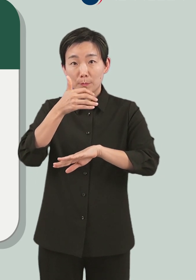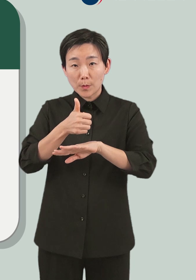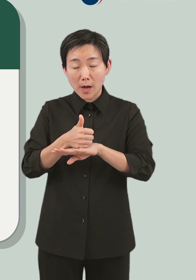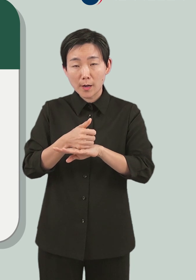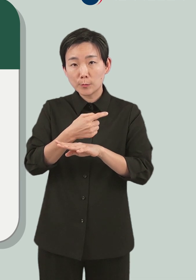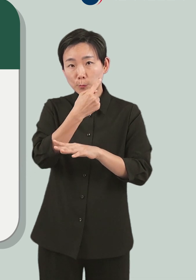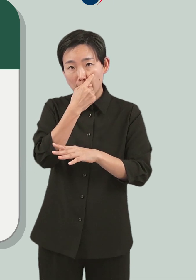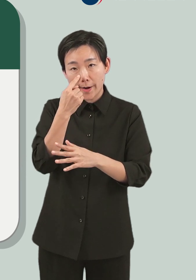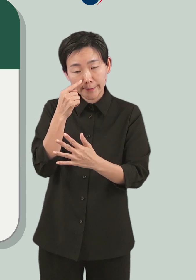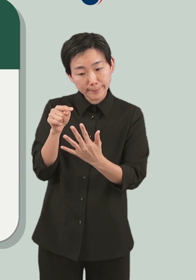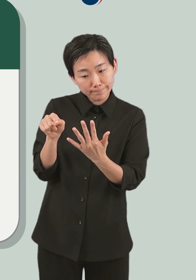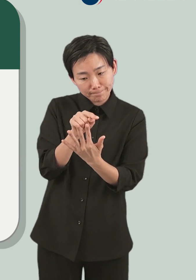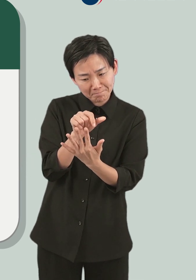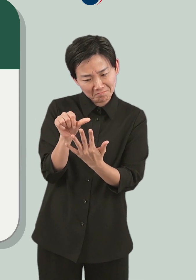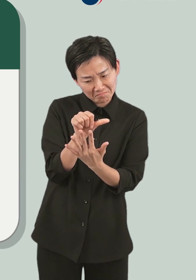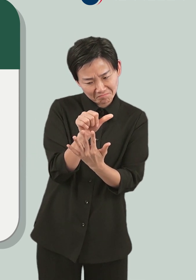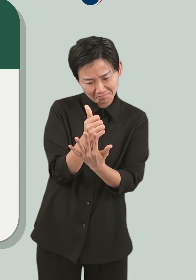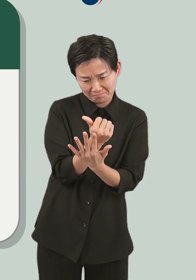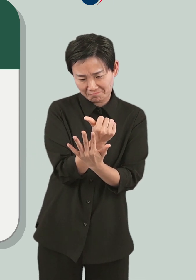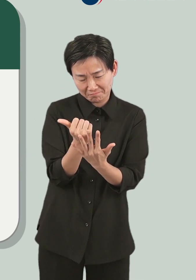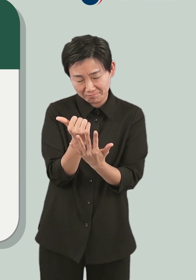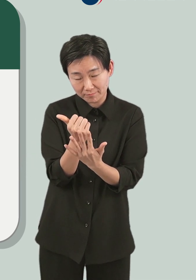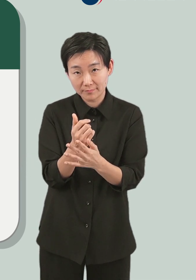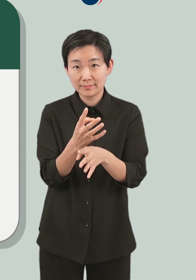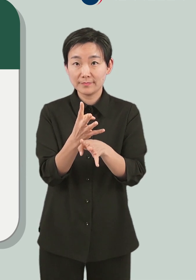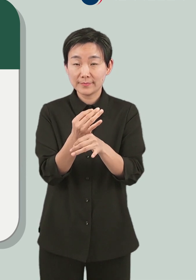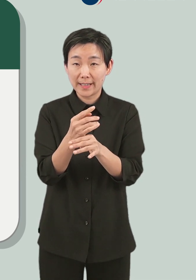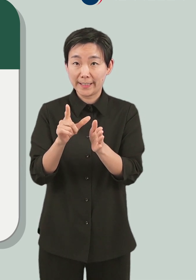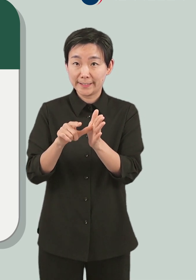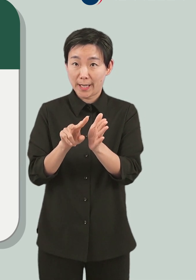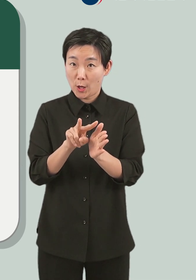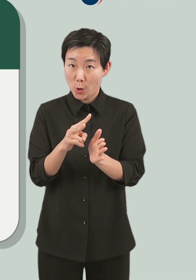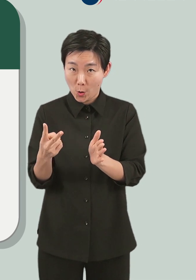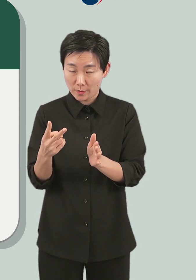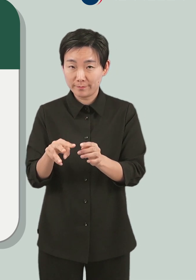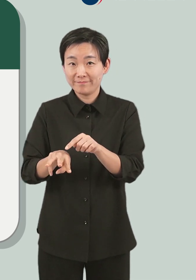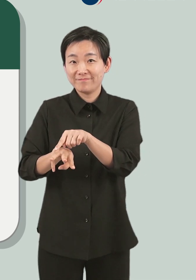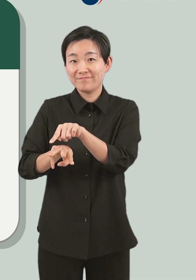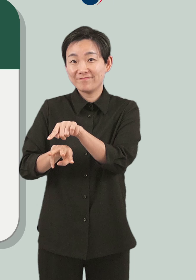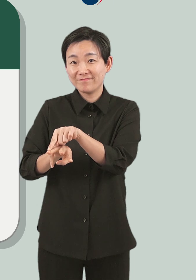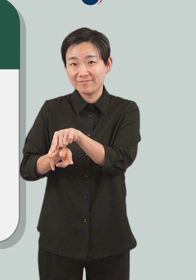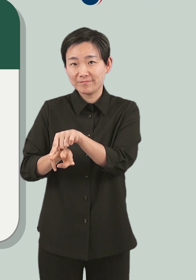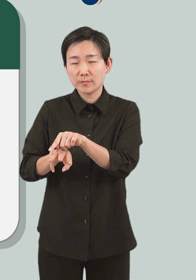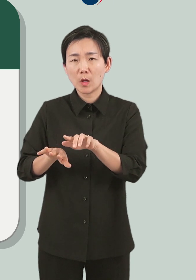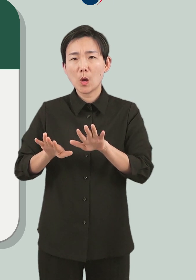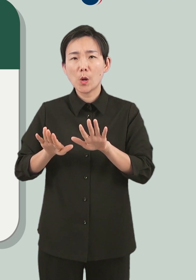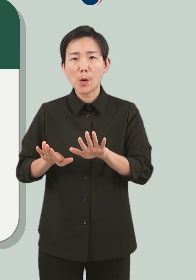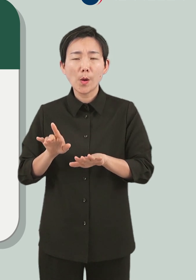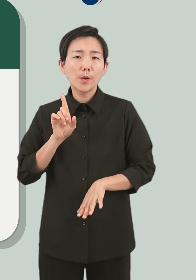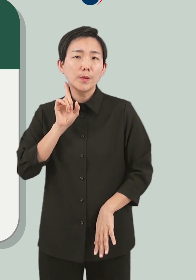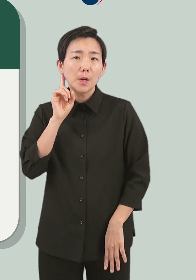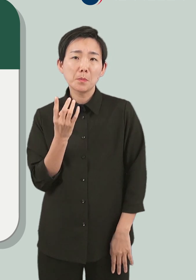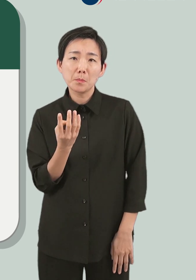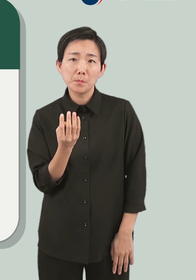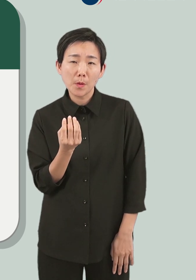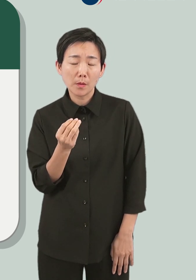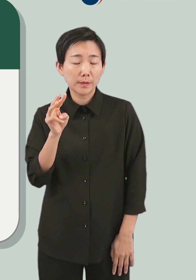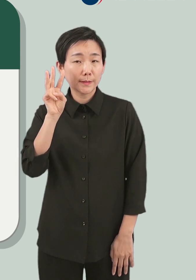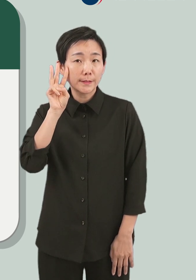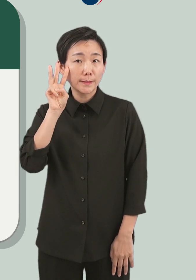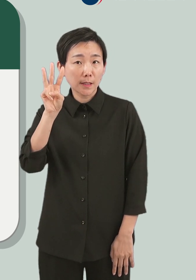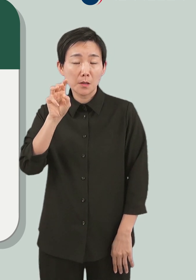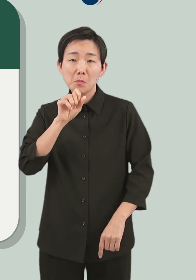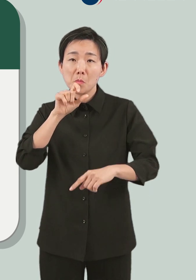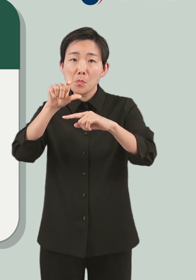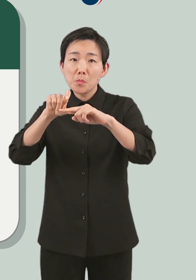블루투스 연동할 때, 가운데 버튼은 측정 기록 확인 및 설정을 변경할 때, 오른쪽 버튼은 최신 기록과 3회